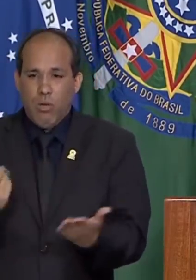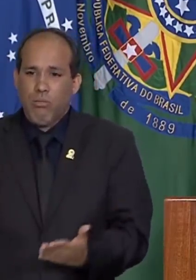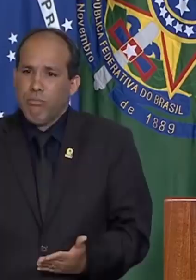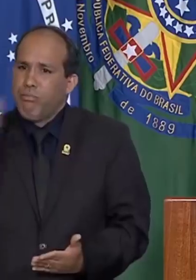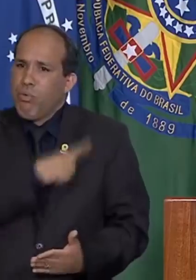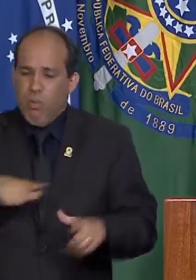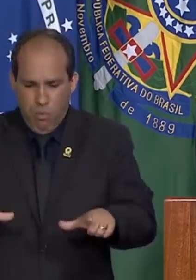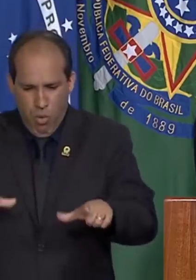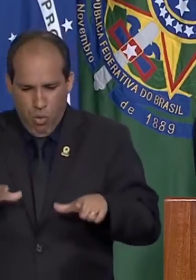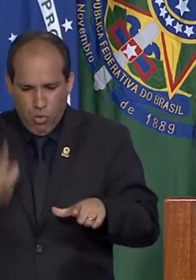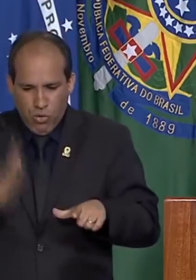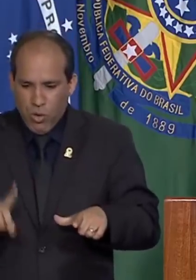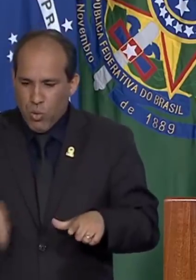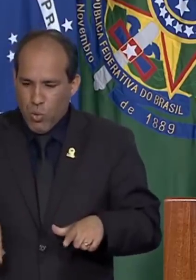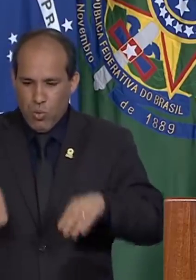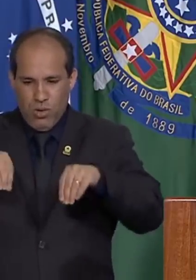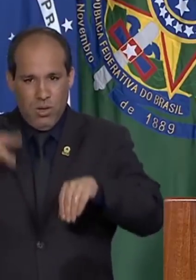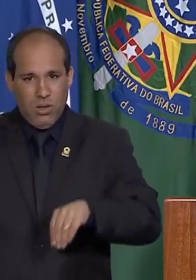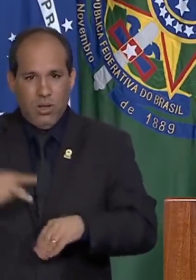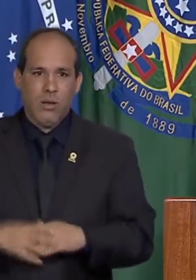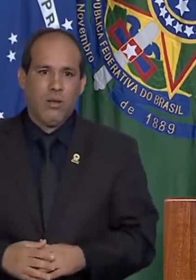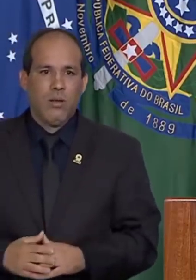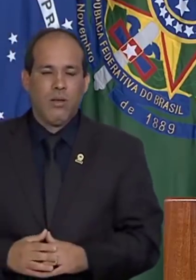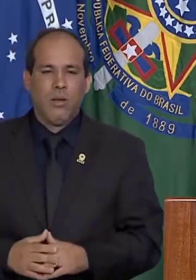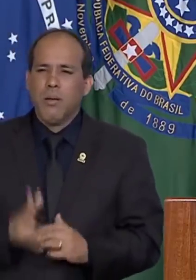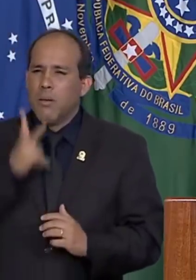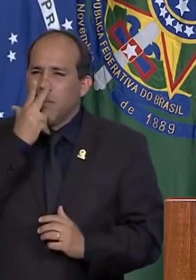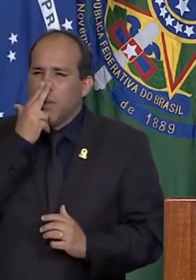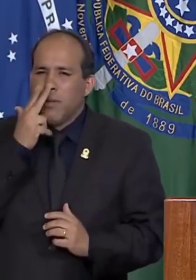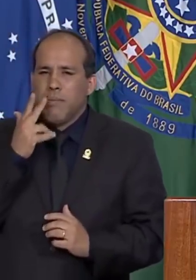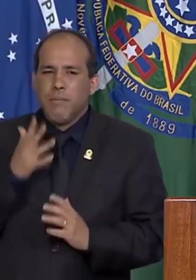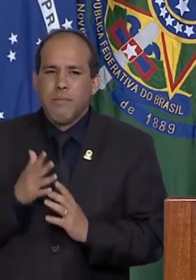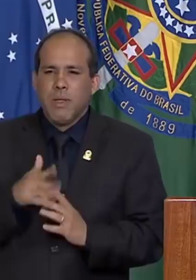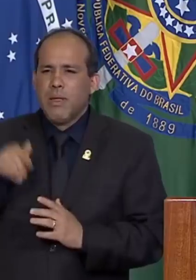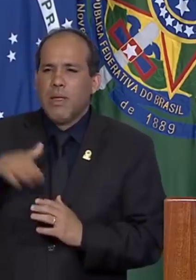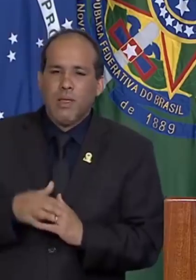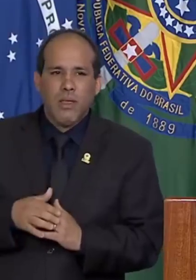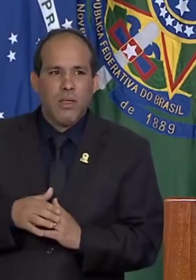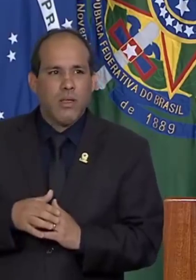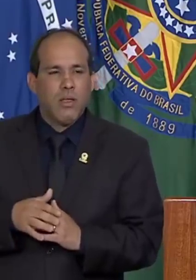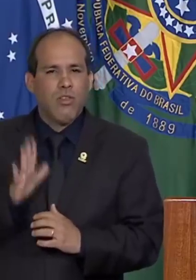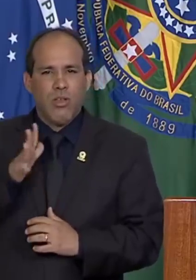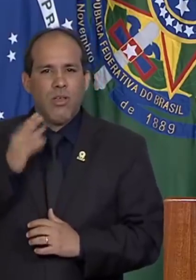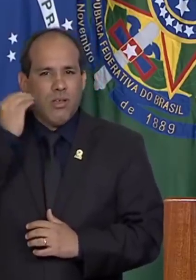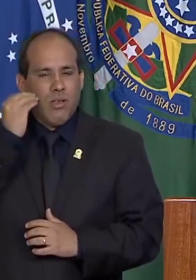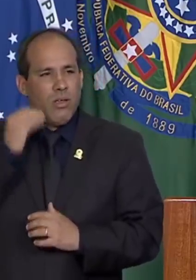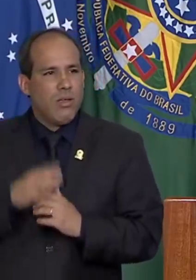passa a ter o título de propriedade da sua terra. Algo parecido como quem, eu vivi isso,